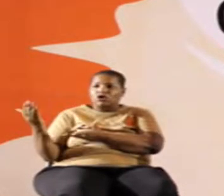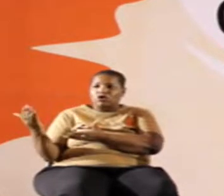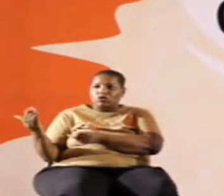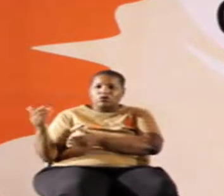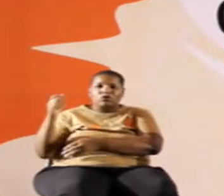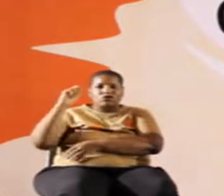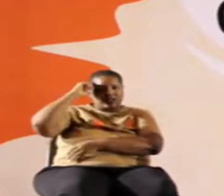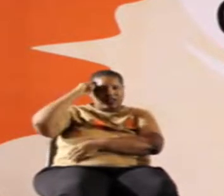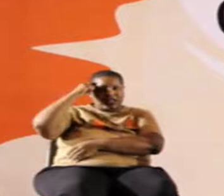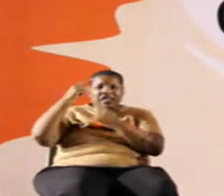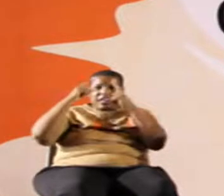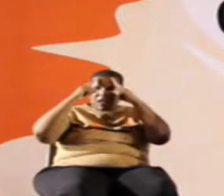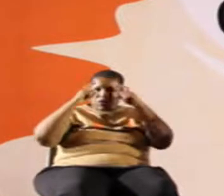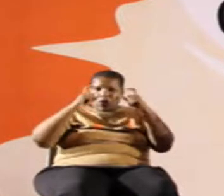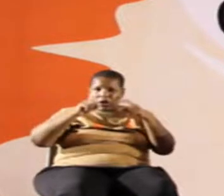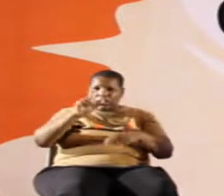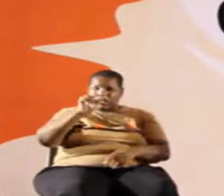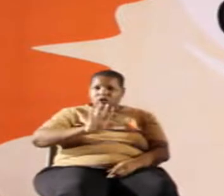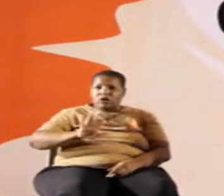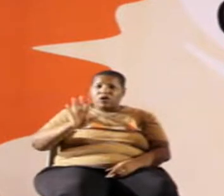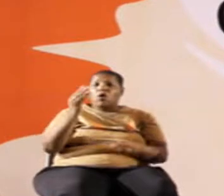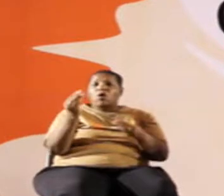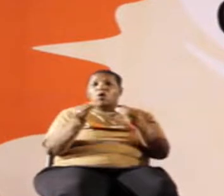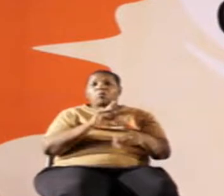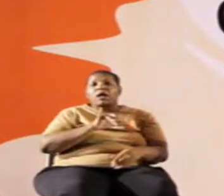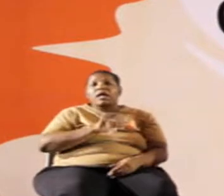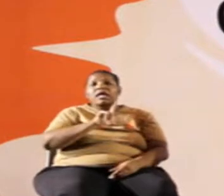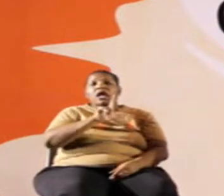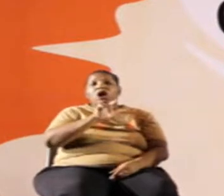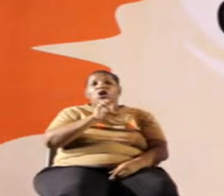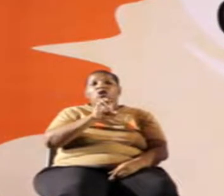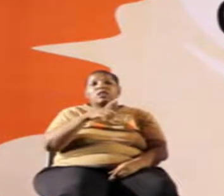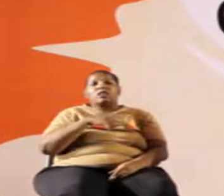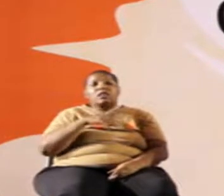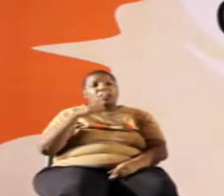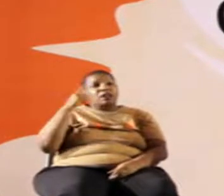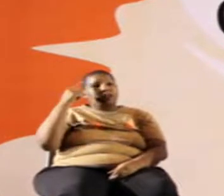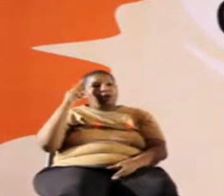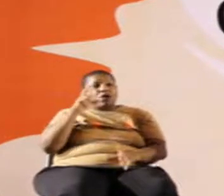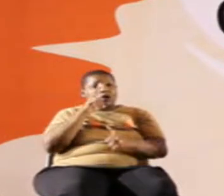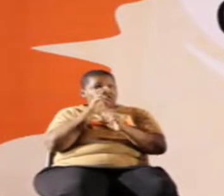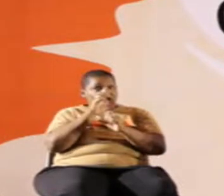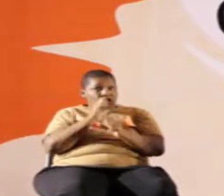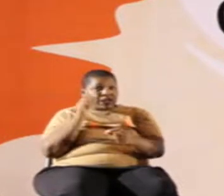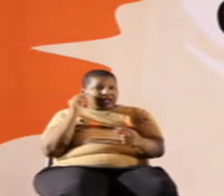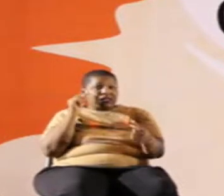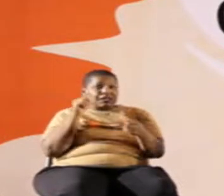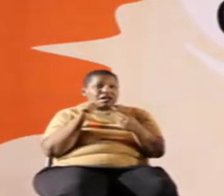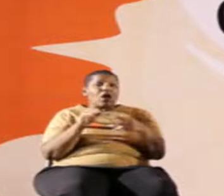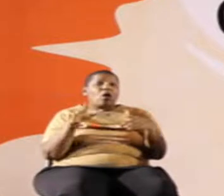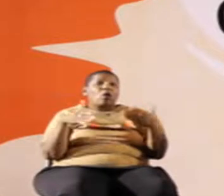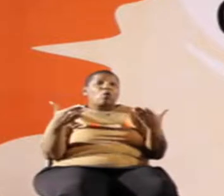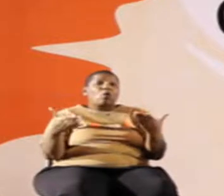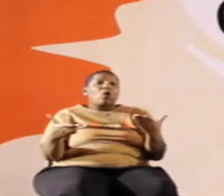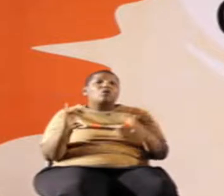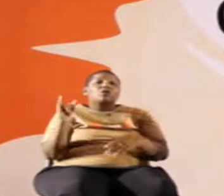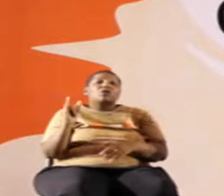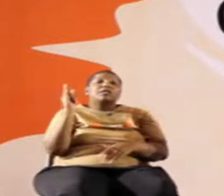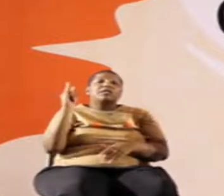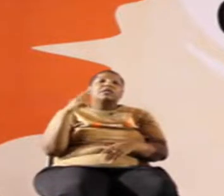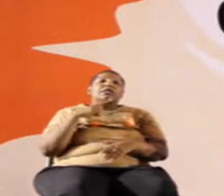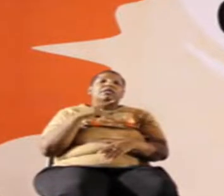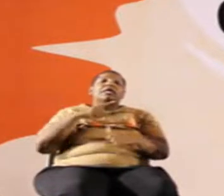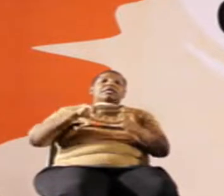geral. Como a história das Yalodês te fortalece nessa missão? Qual será o papel das mulheres negras no Brasil